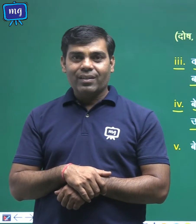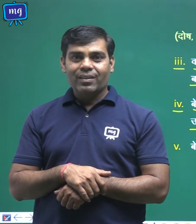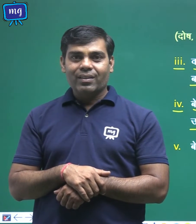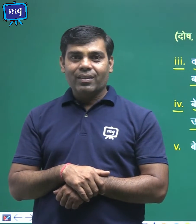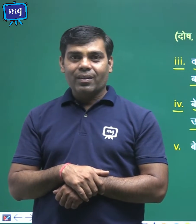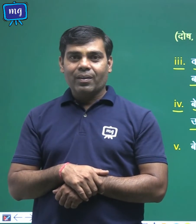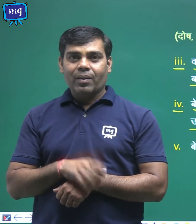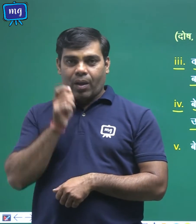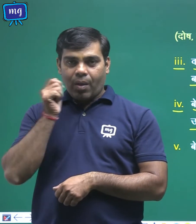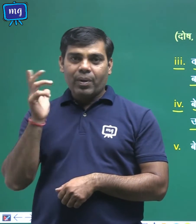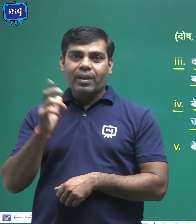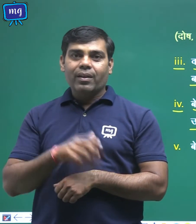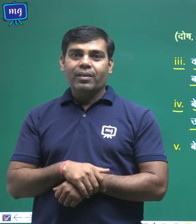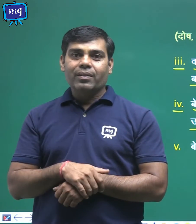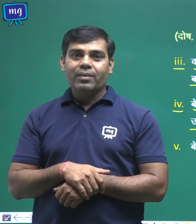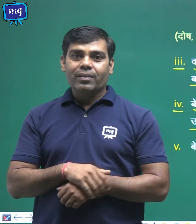बेटा